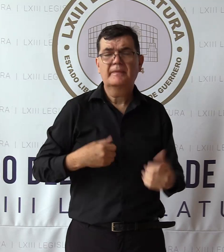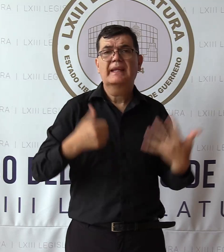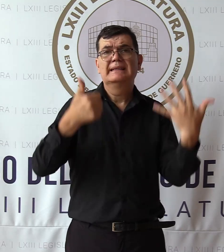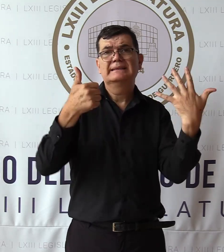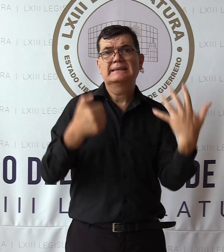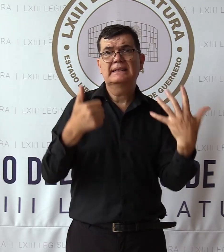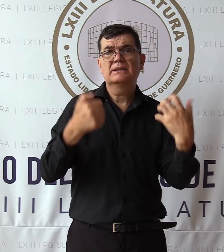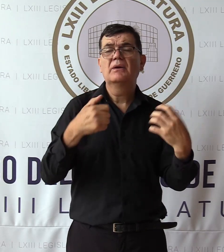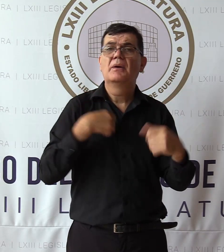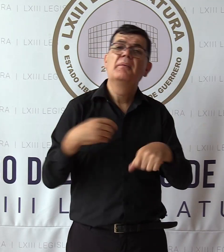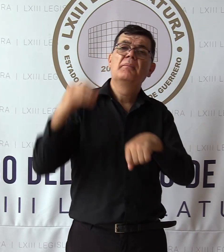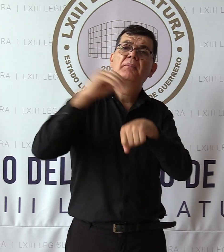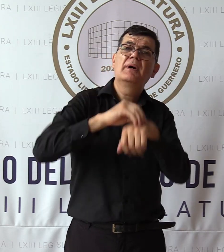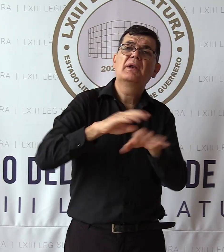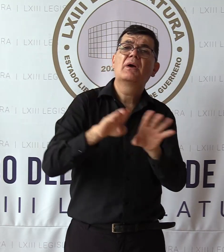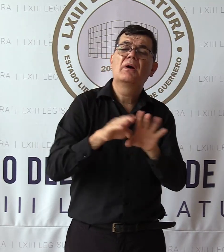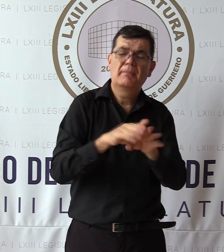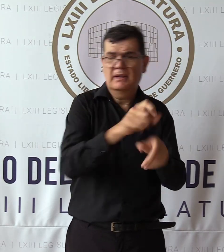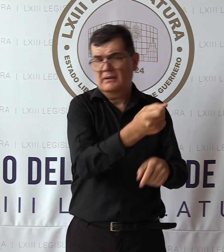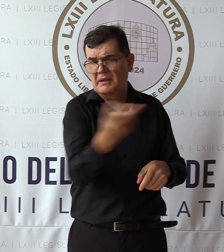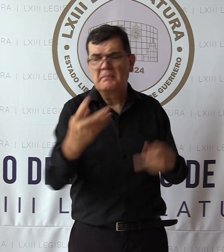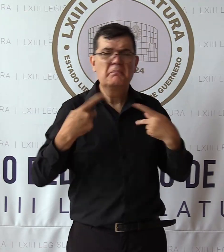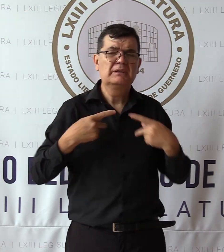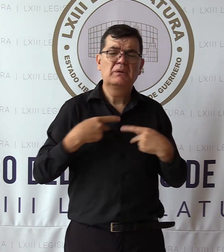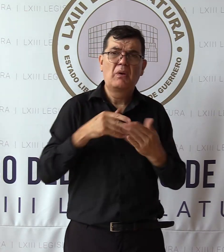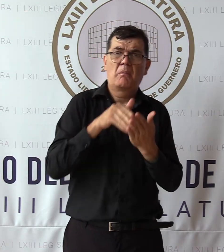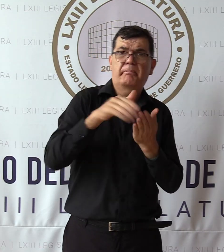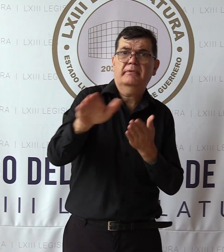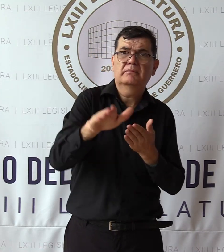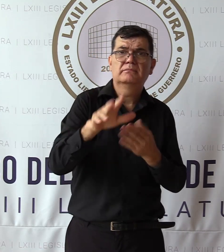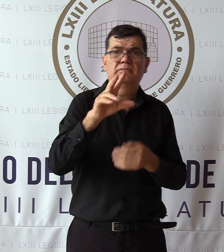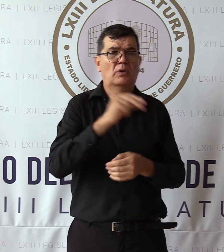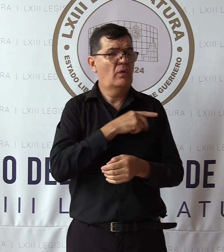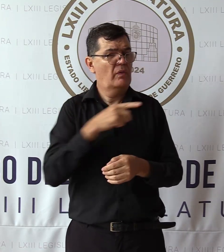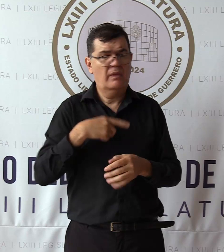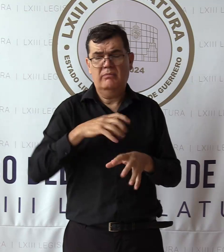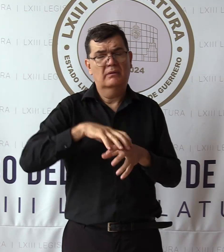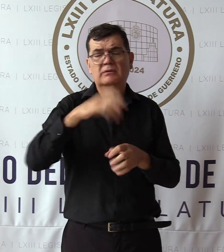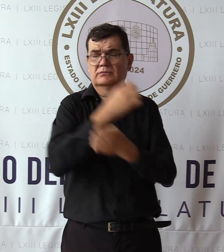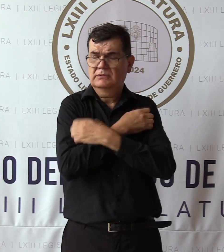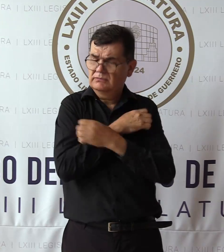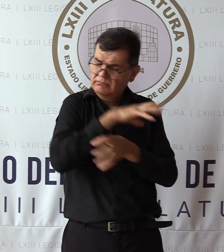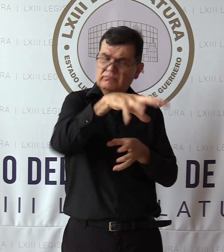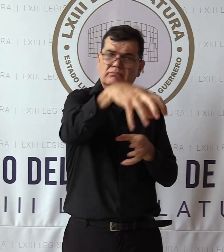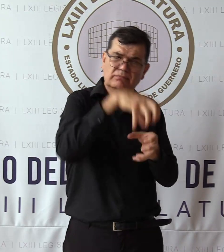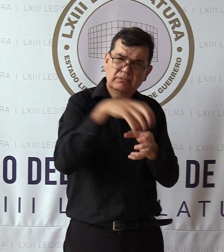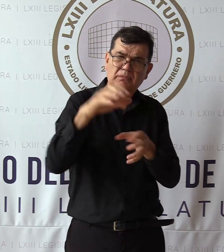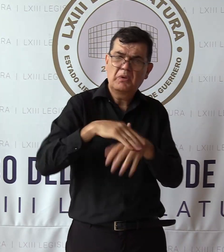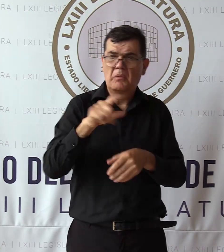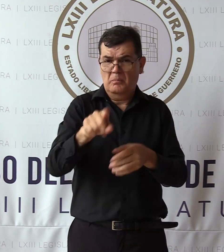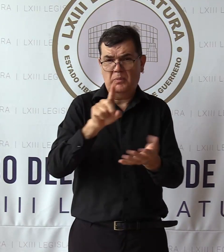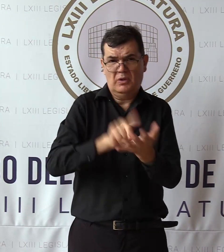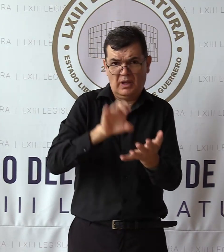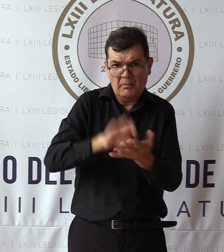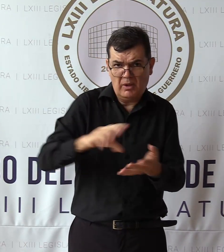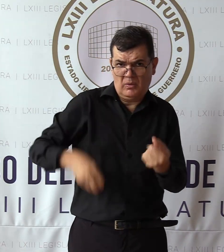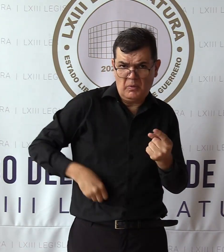Instrumentar acciones para que ninguna persona quede excluida del sistema educativo estatal por motivos de discapacidad, origen étnico